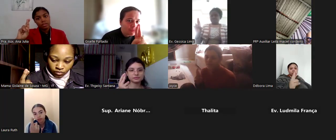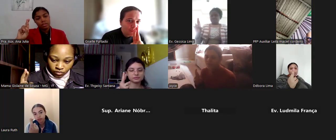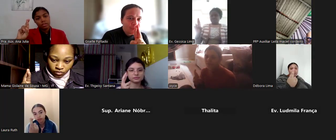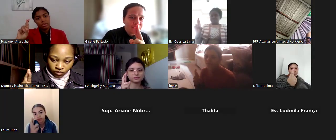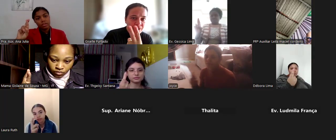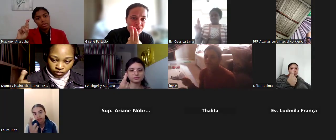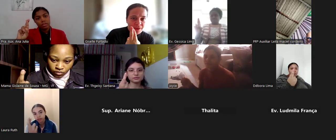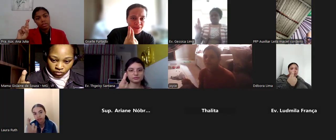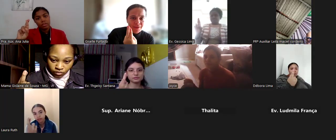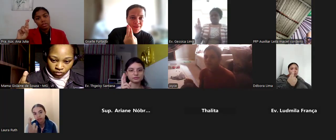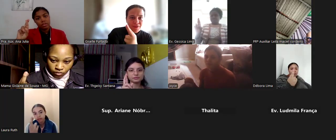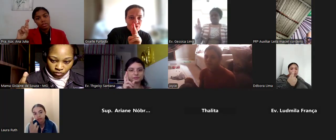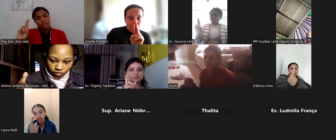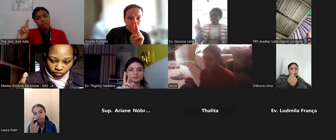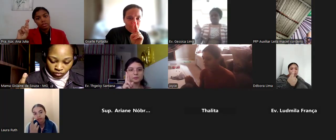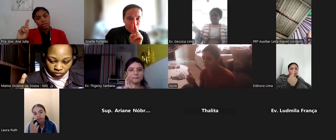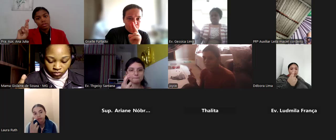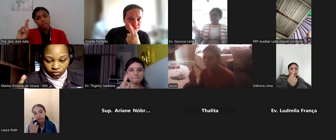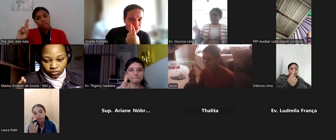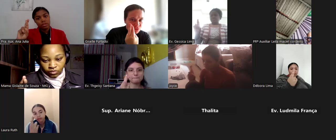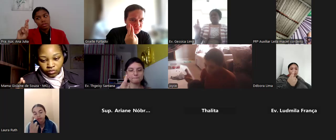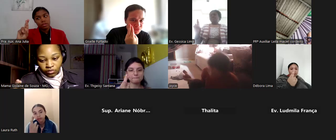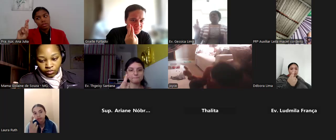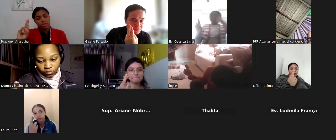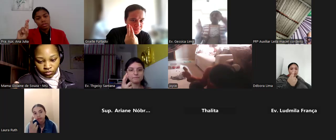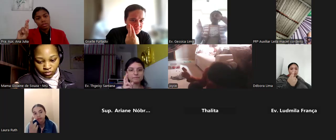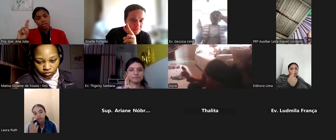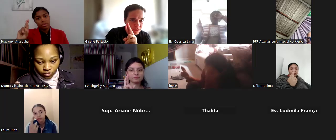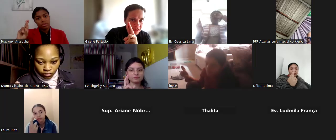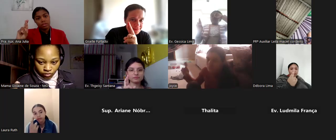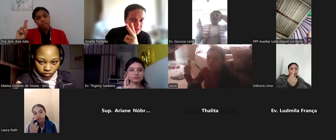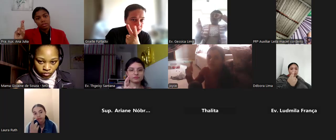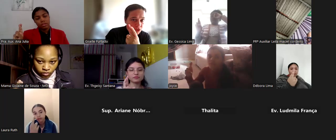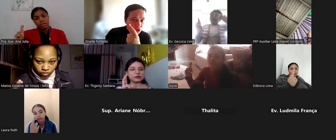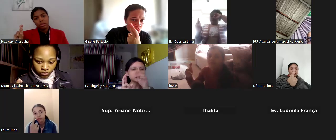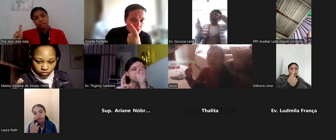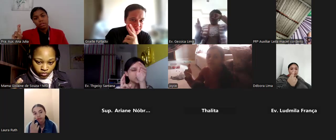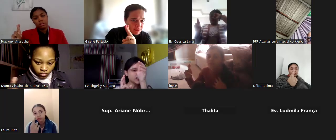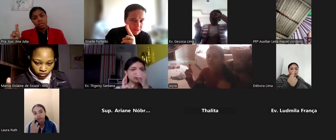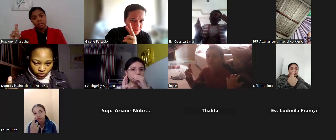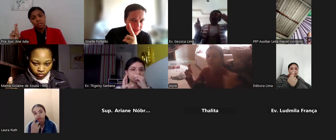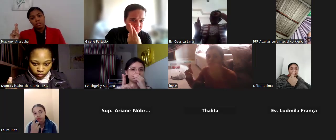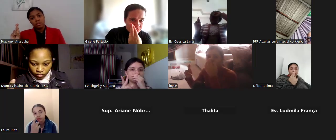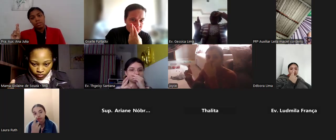Só esse aqui, ó. R. Cruza os dedinhos em cima do outro. Assim ou assim, tá?